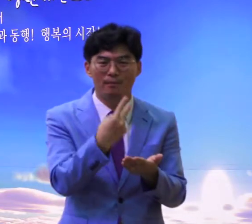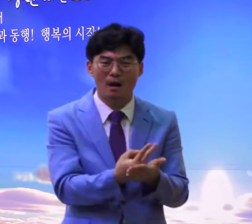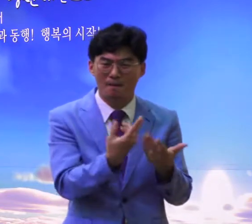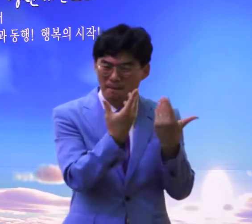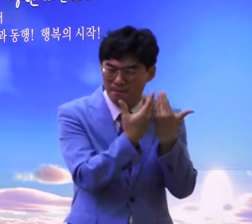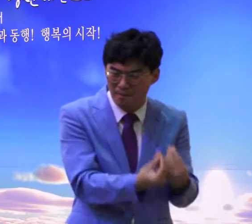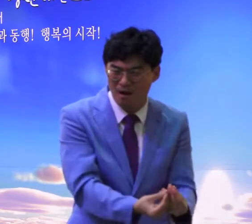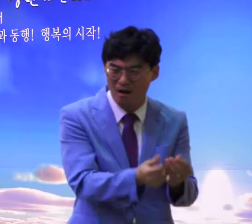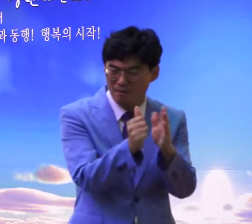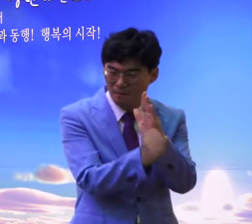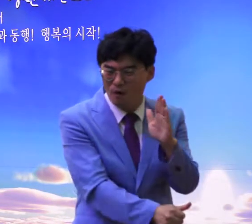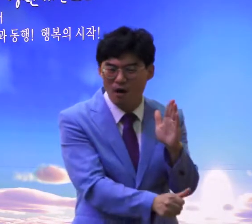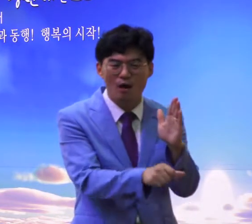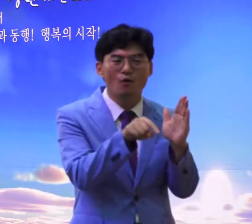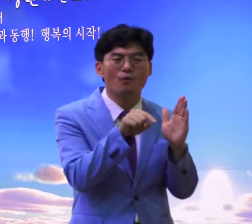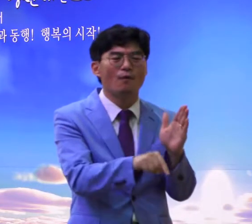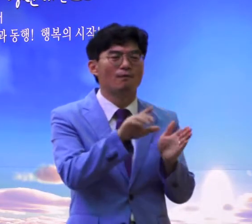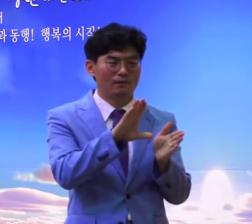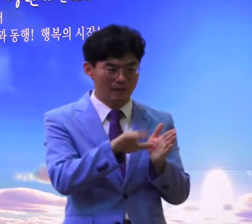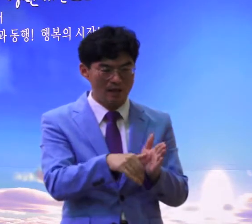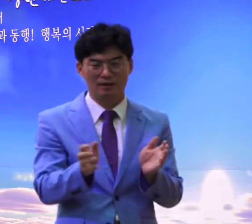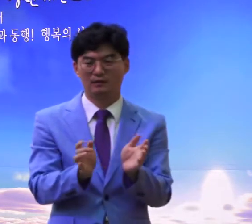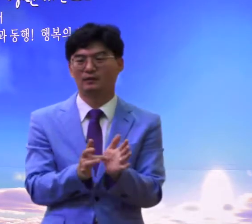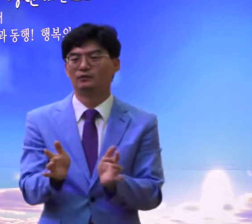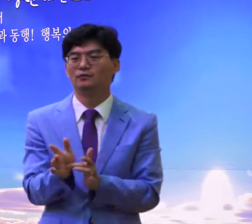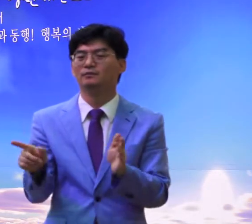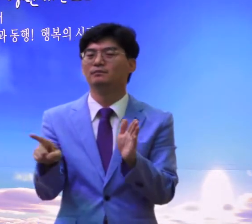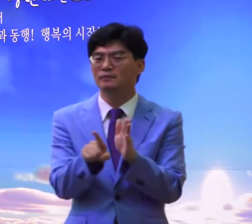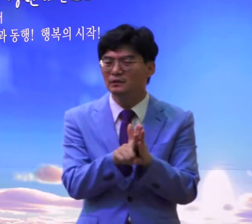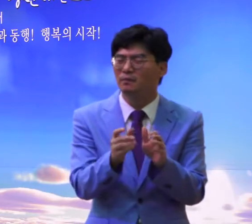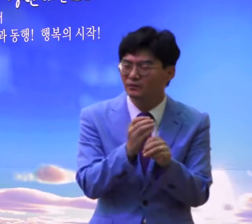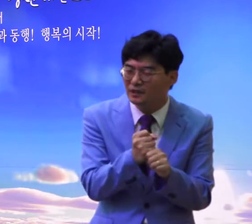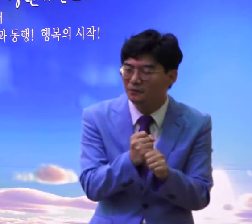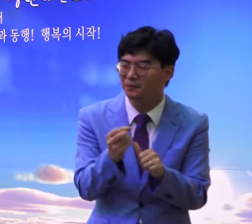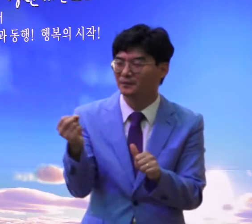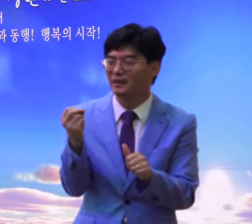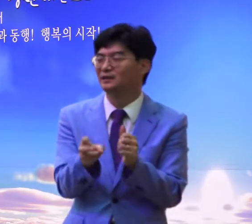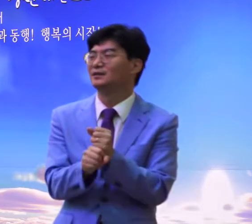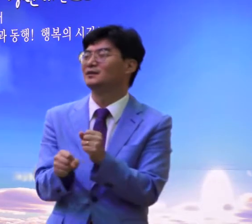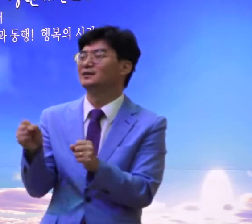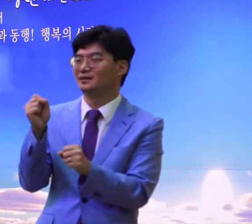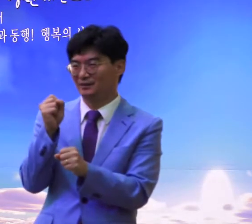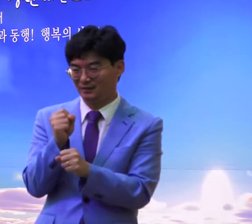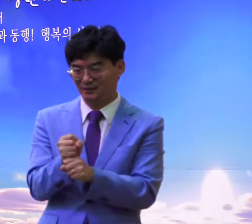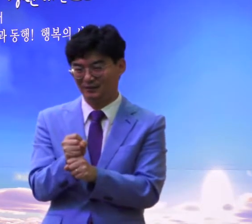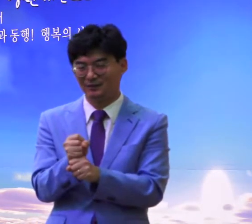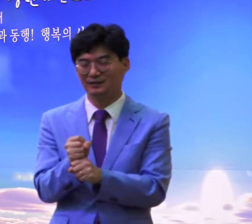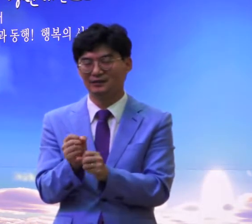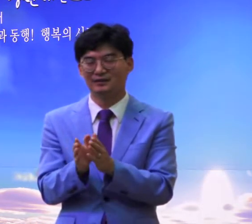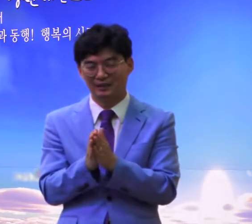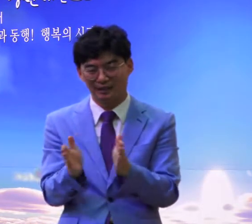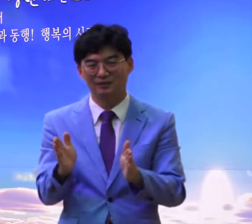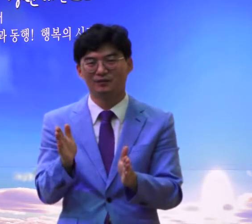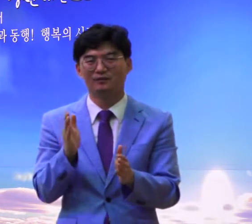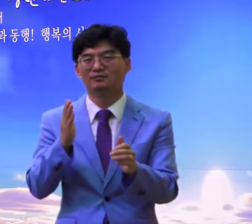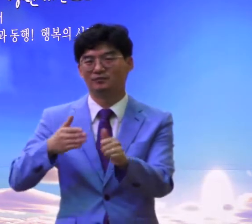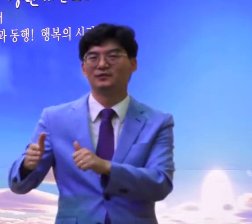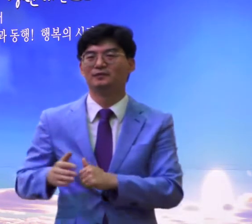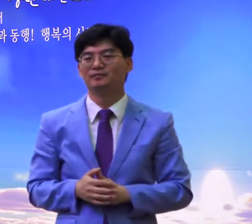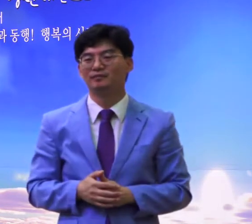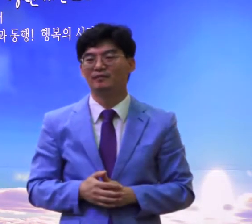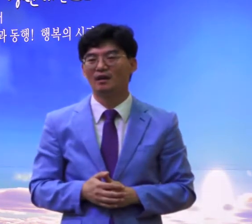수 있기를 간절히 바랍니다. 힘들고 어려워서 이제 정말 하나님 너무 힘들어요. 더는